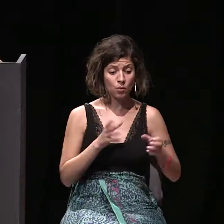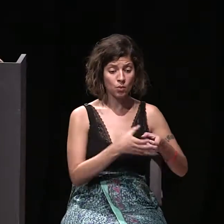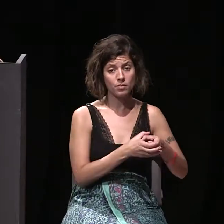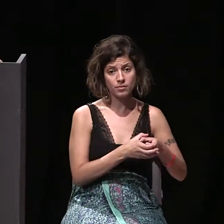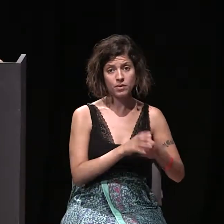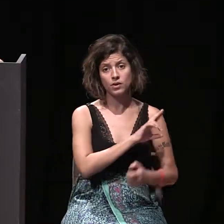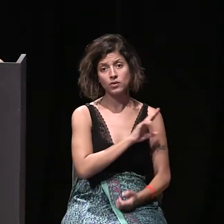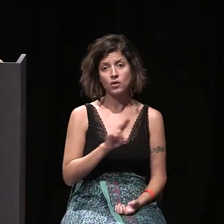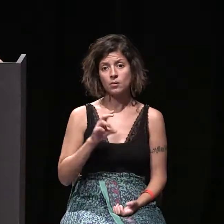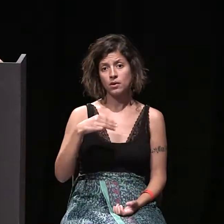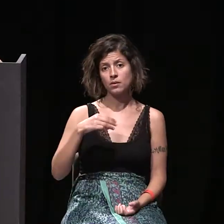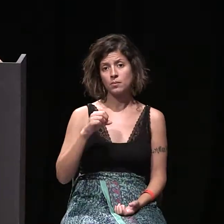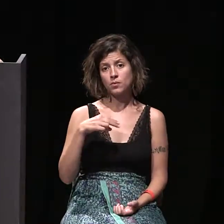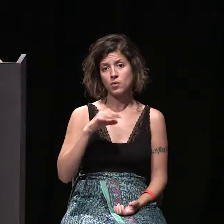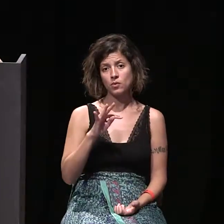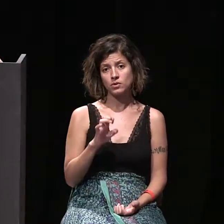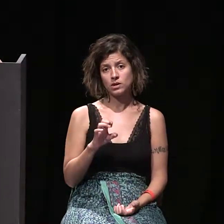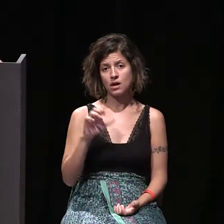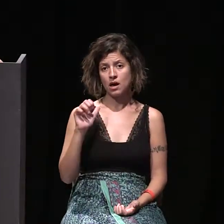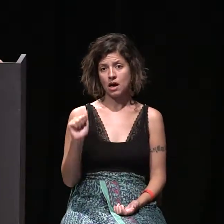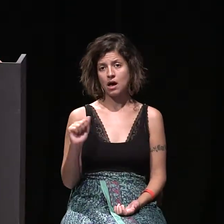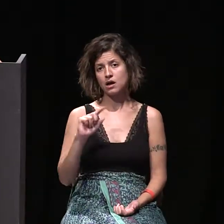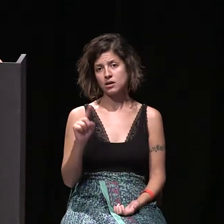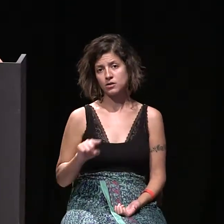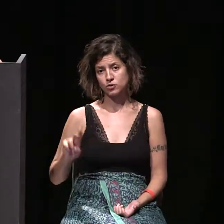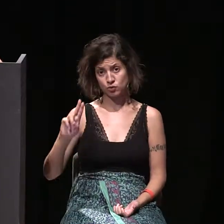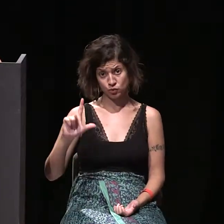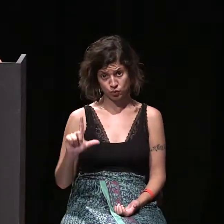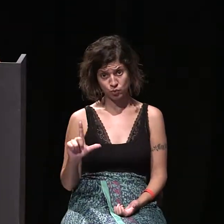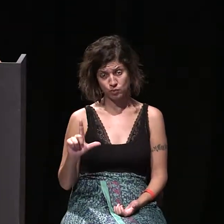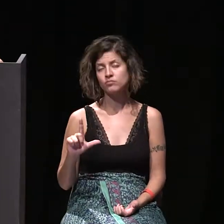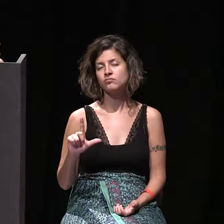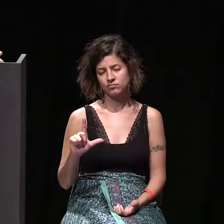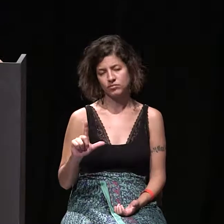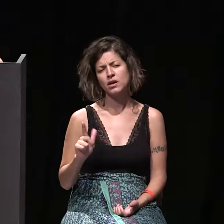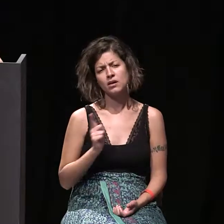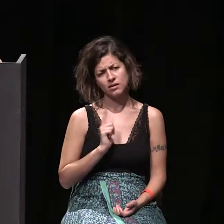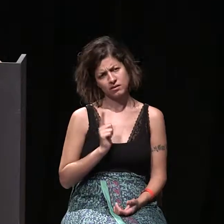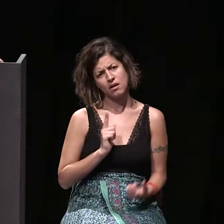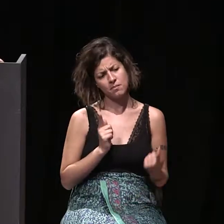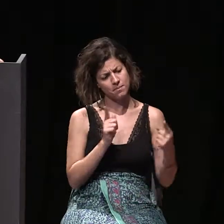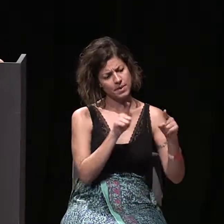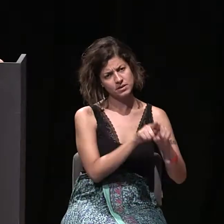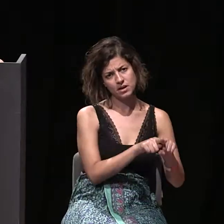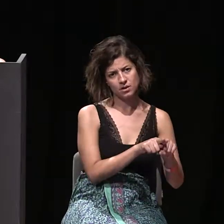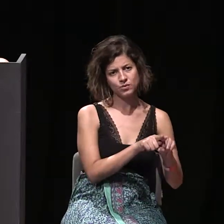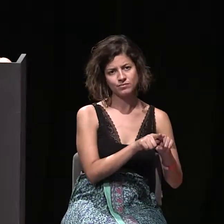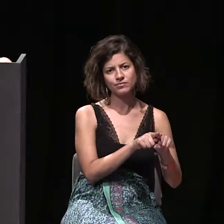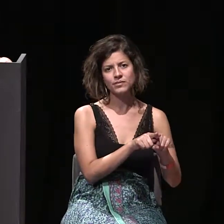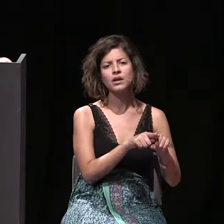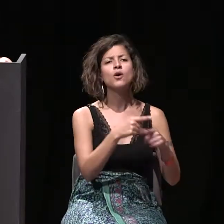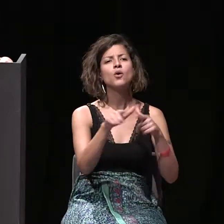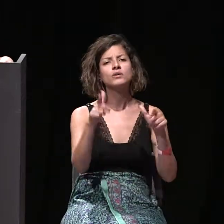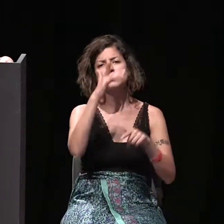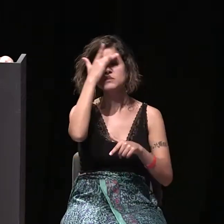essa instituição também conta com parceiros e repasse de verbas de quem confia e acredita no nosso